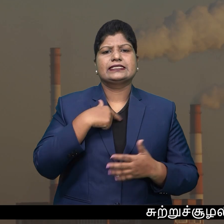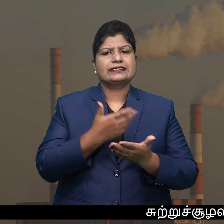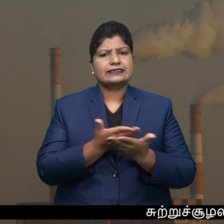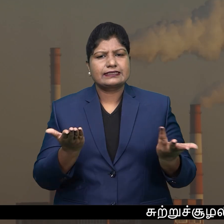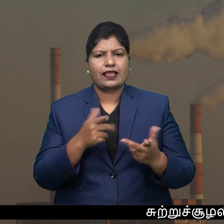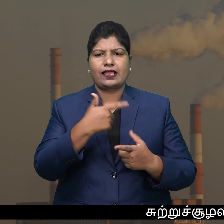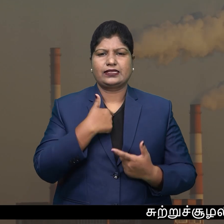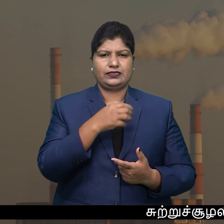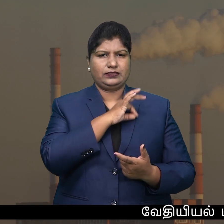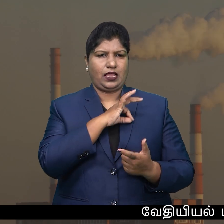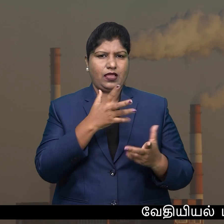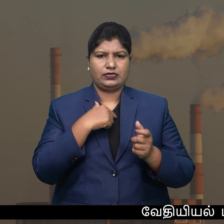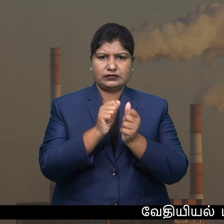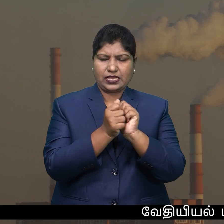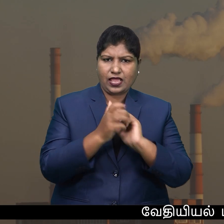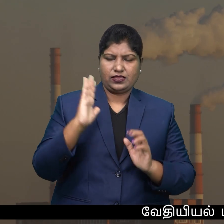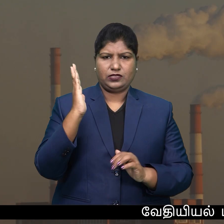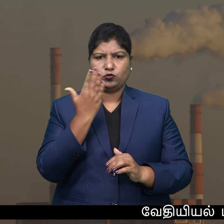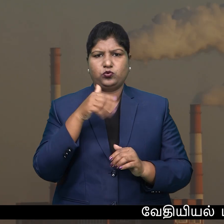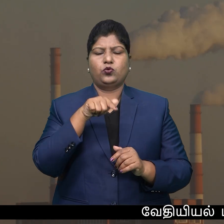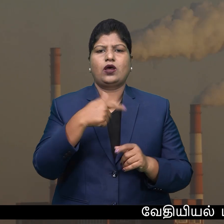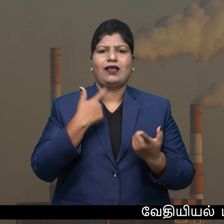சுற்றுச்சூழலின் இயற்பியல், வேதியியல் மற்றும் உயிரியல்